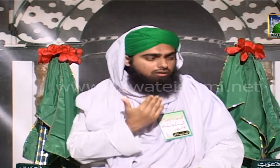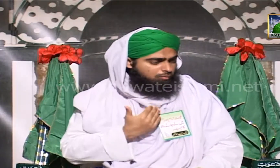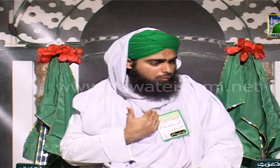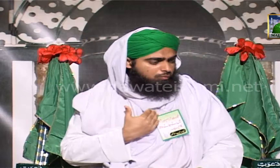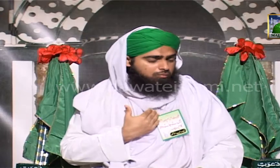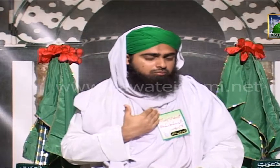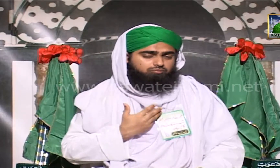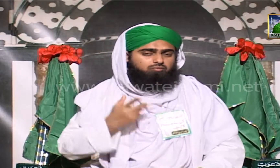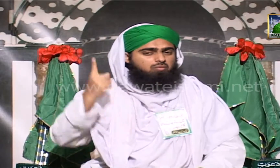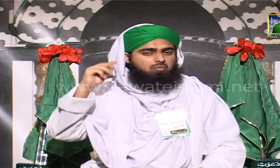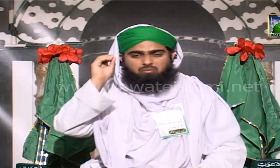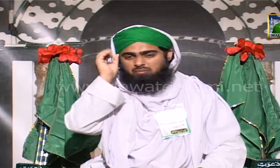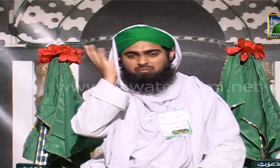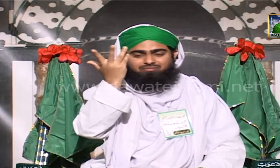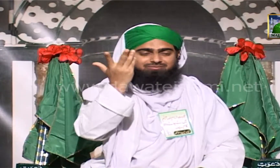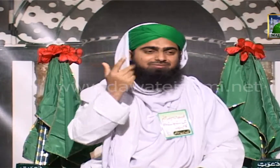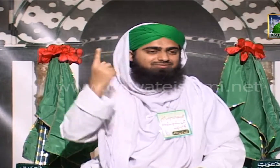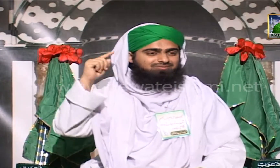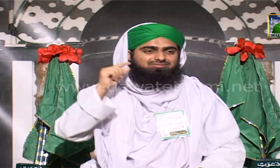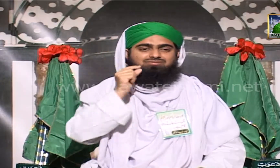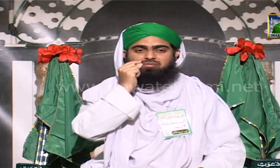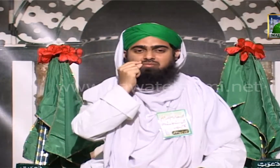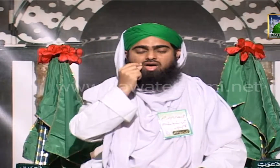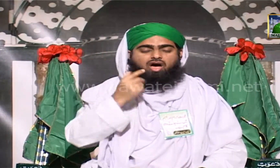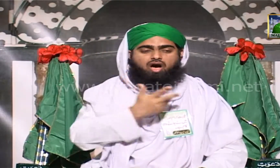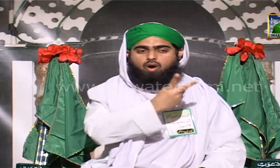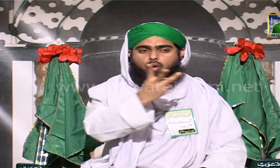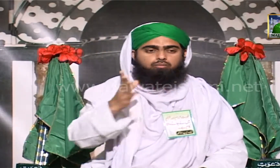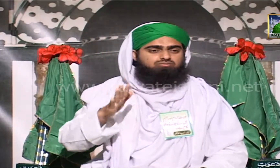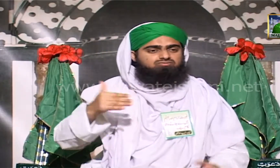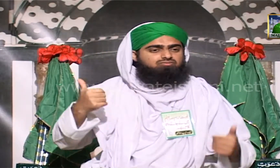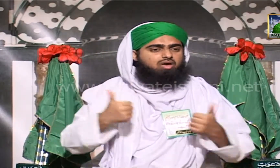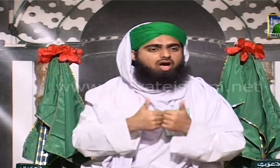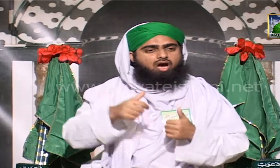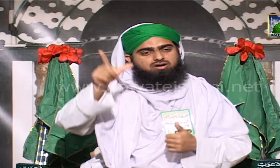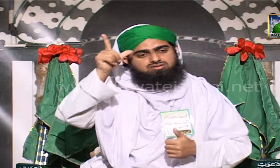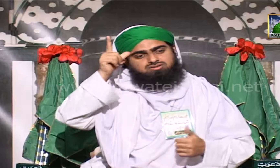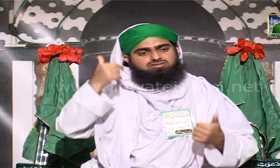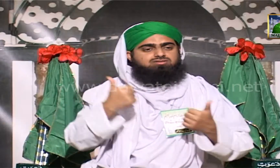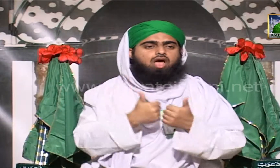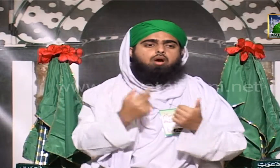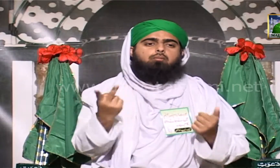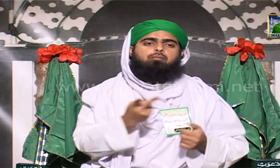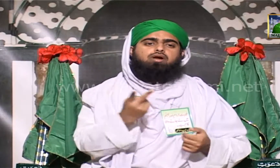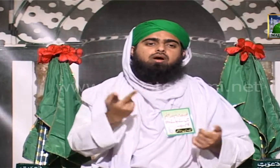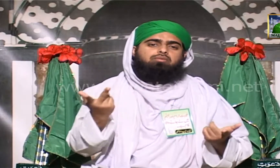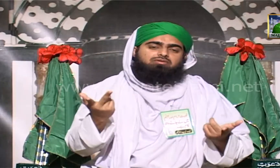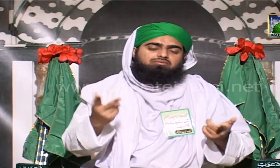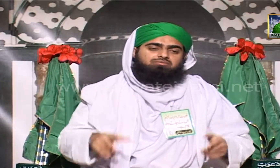تو مشہور کہاوت ہے العوام کل انعام. عوام جو ہے وہ چوپایوں کی طرح ہوتی